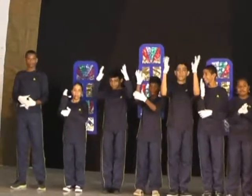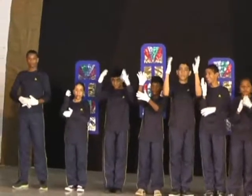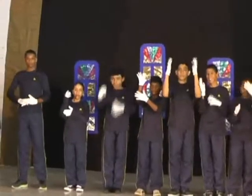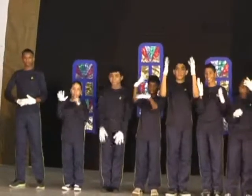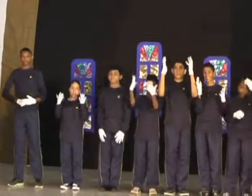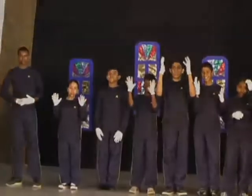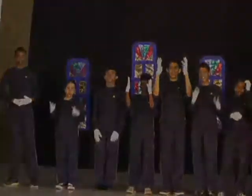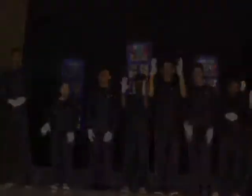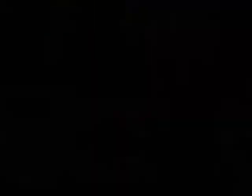Aplausos. Aplausos. Aplausos. Aplausos. Aplausos. you.